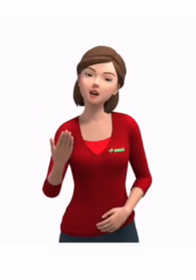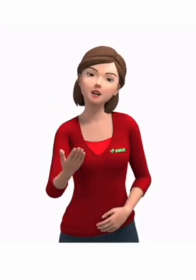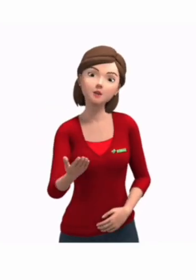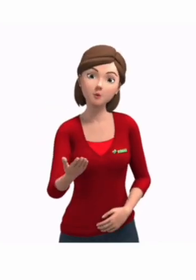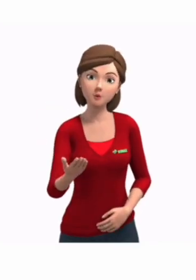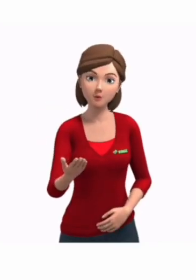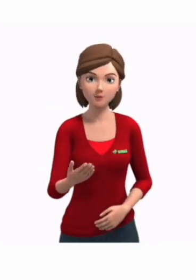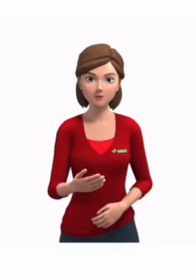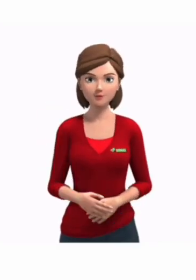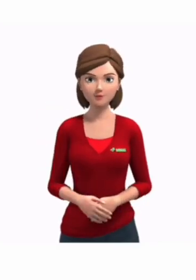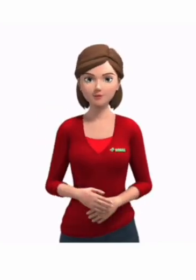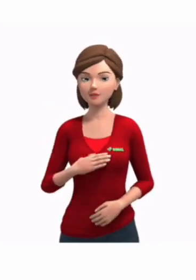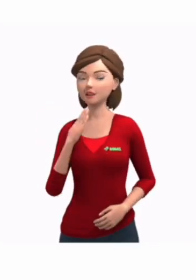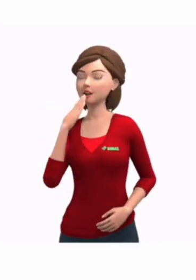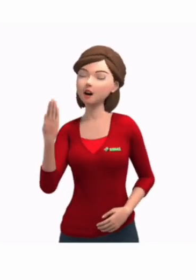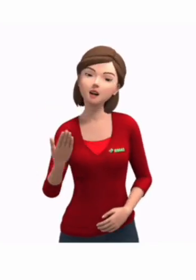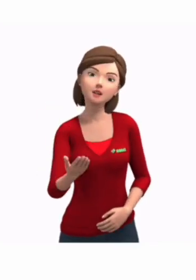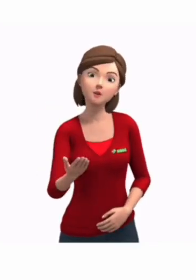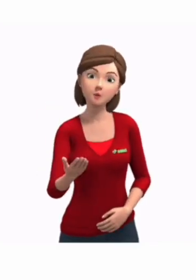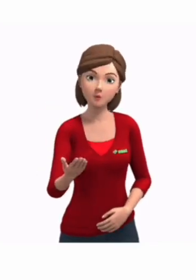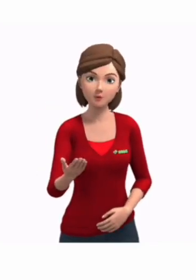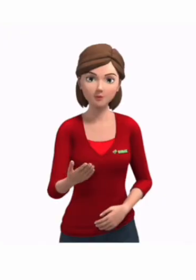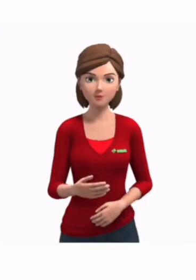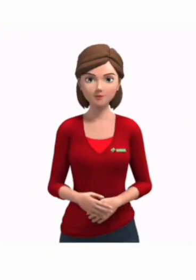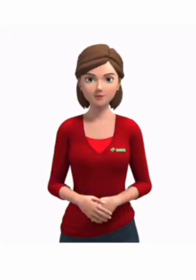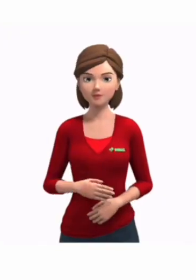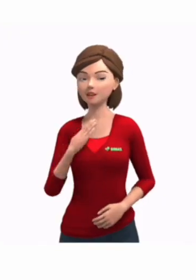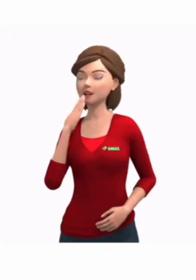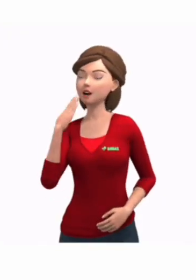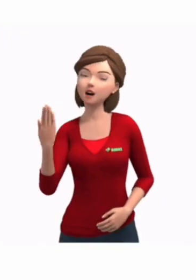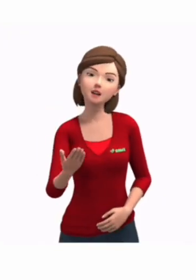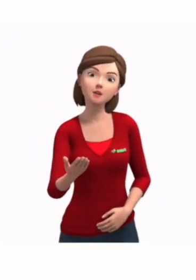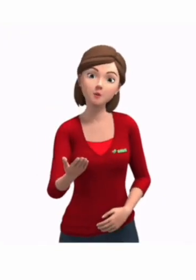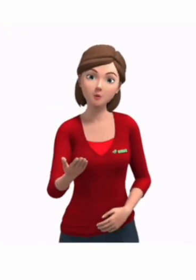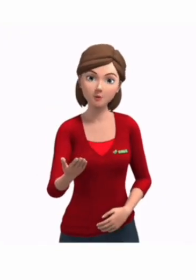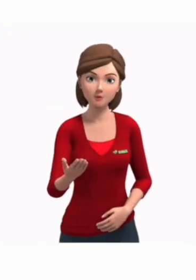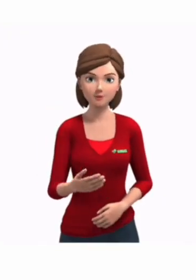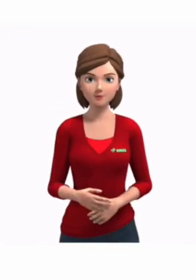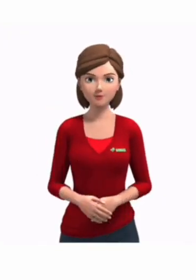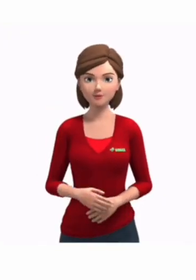on a dépensé tout cet argent pour rien au final.